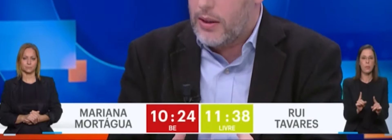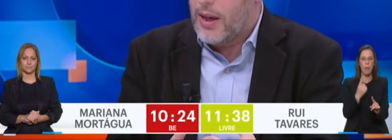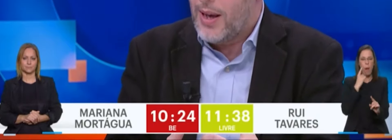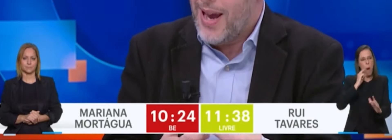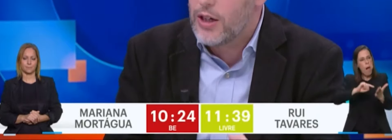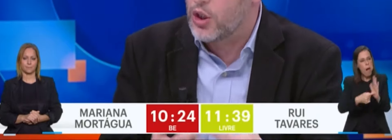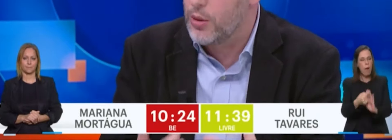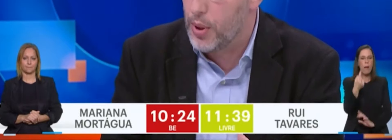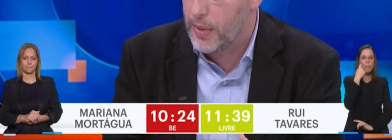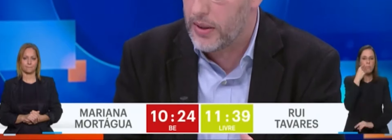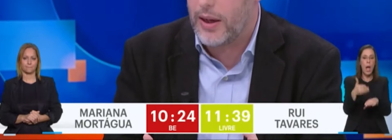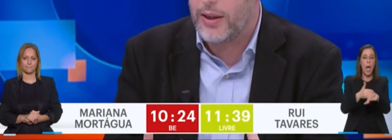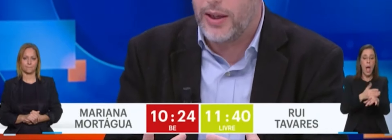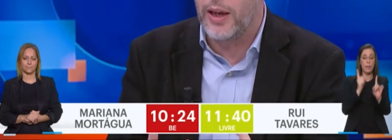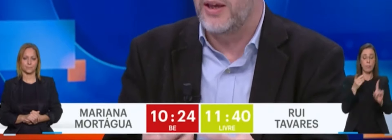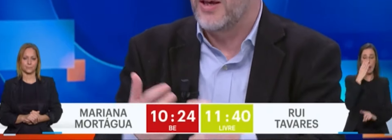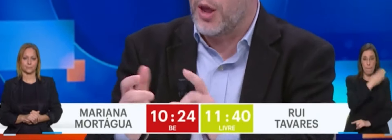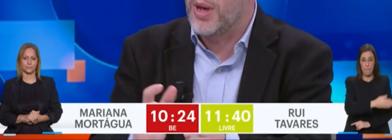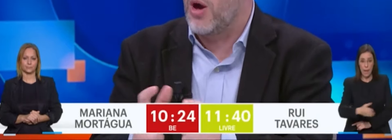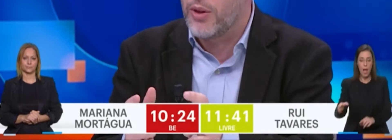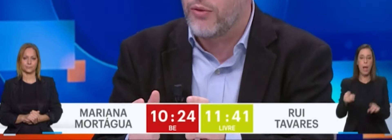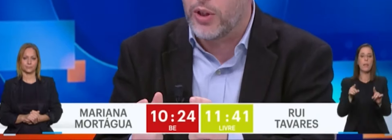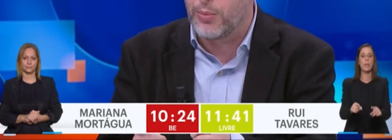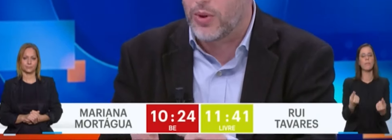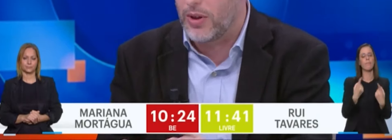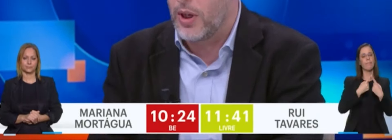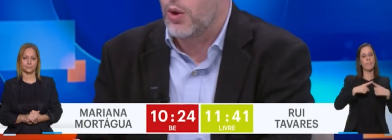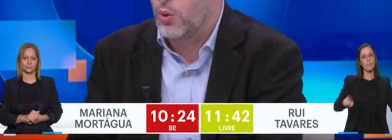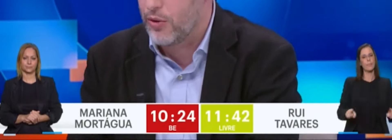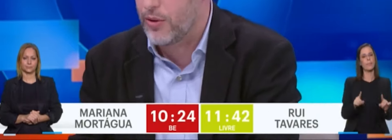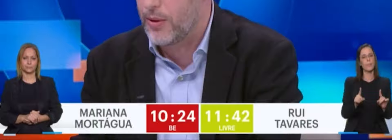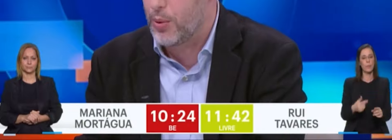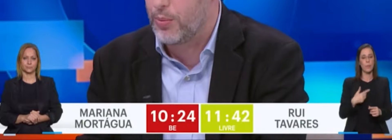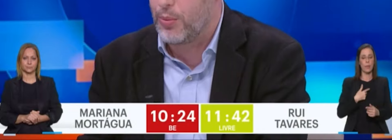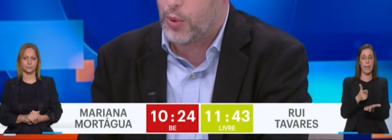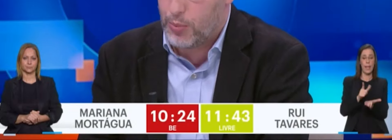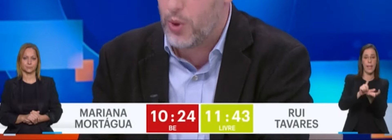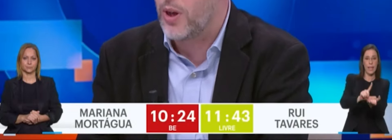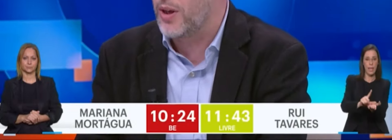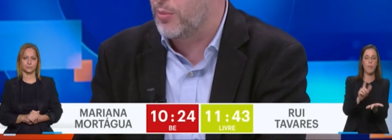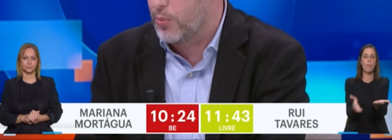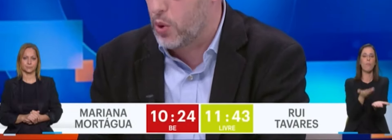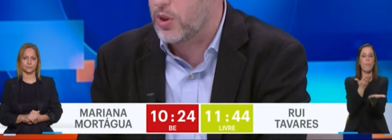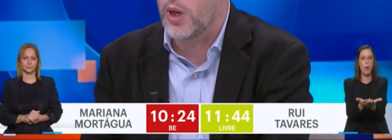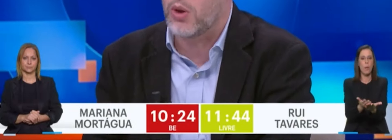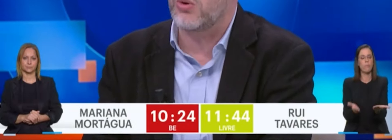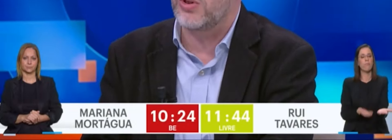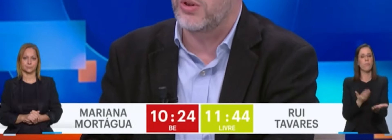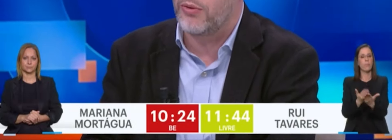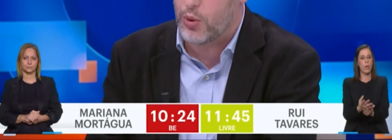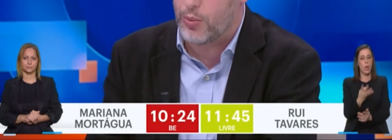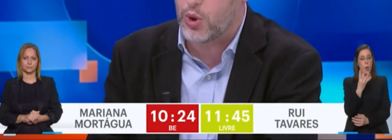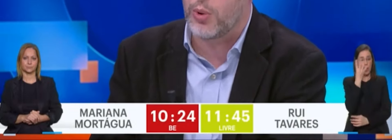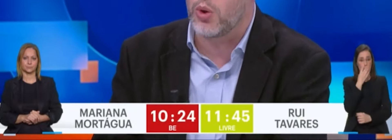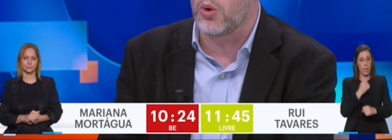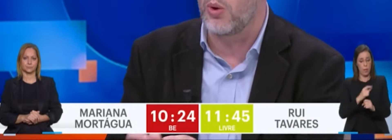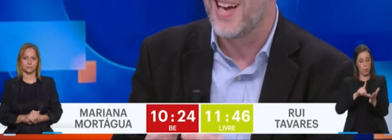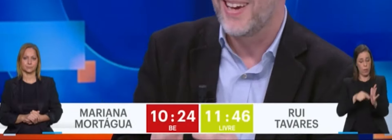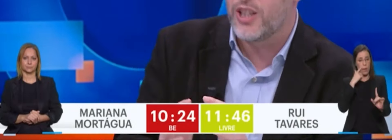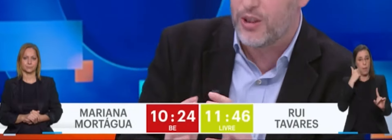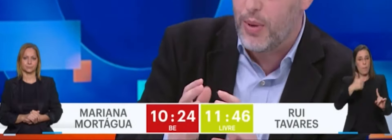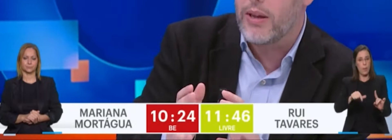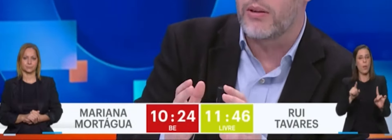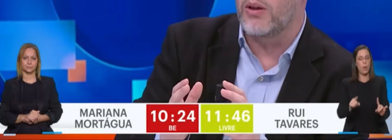testar antes de implementar E aí também há uma diferença porque o livro propunha e propôs a semana de quatro dias e fez-se o projeto